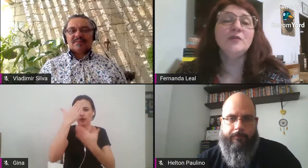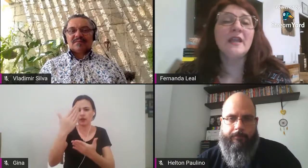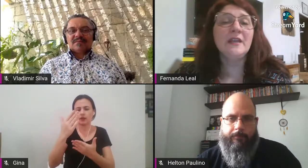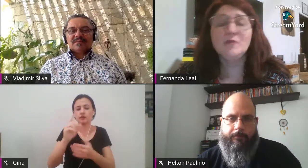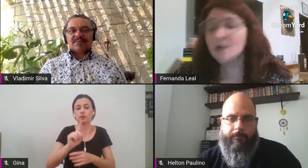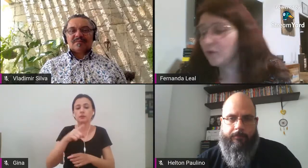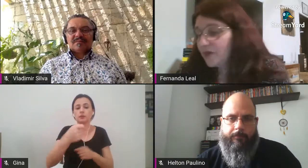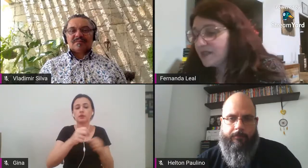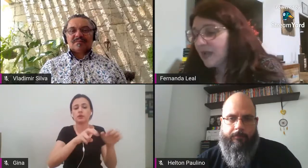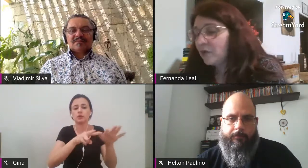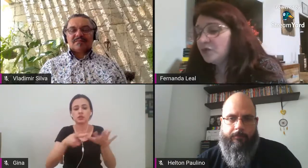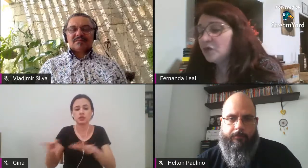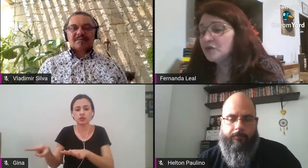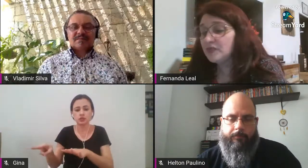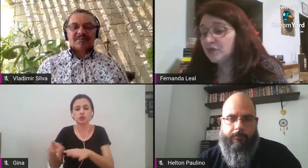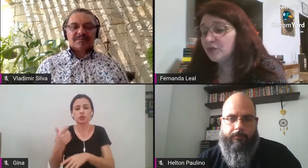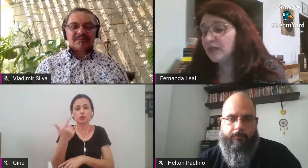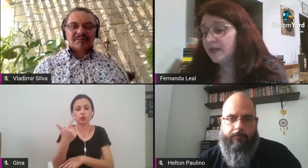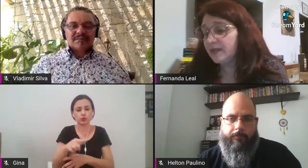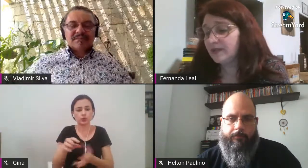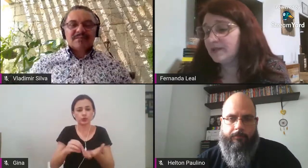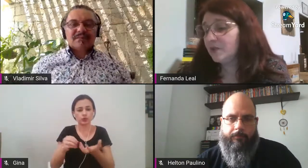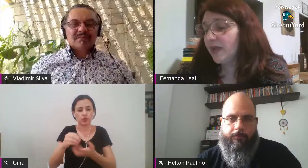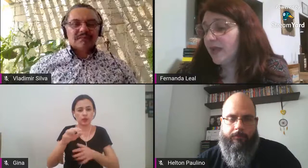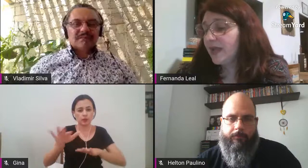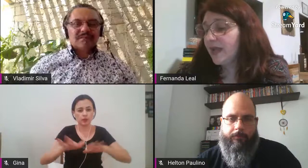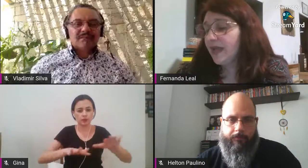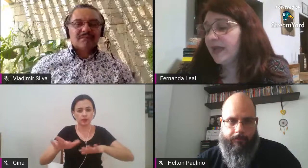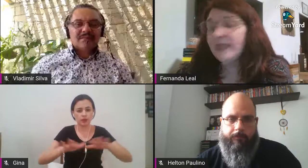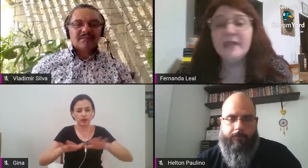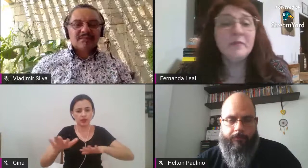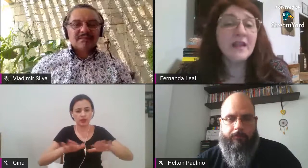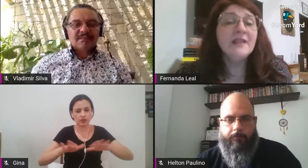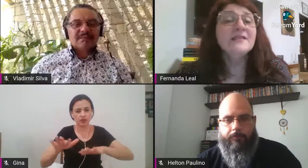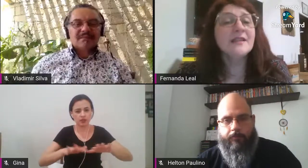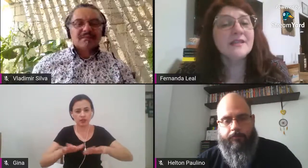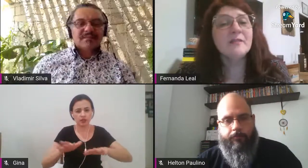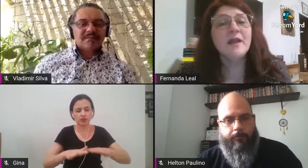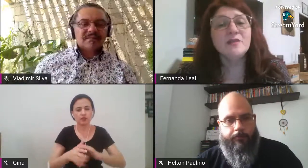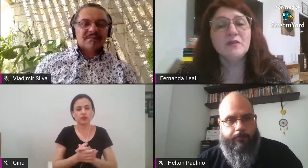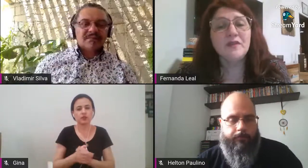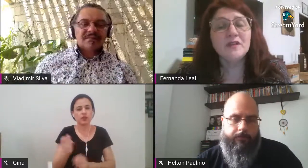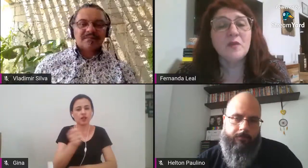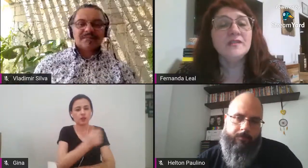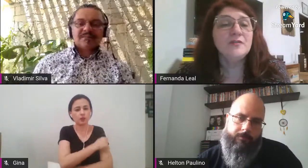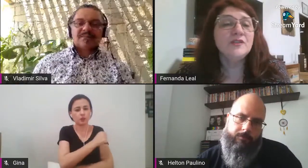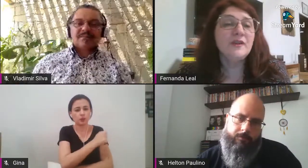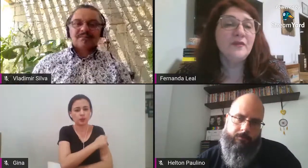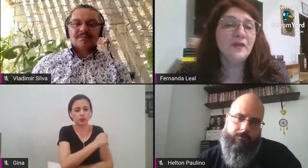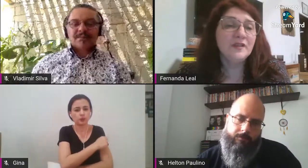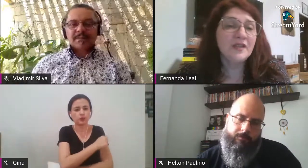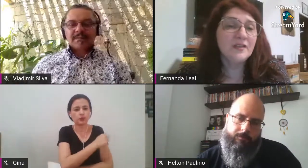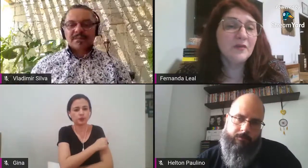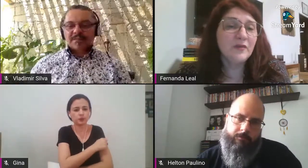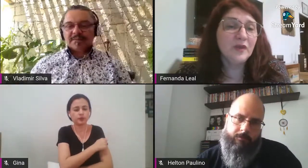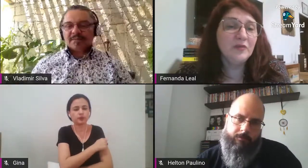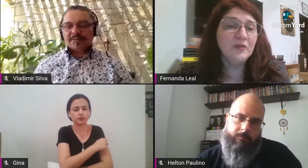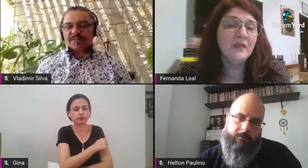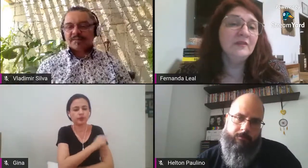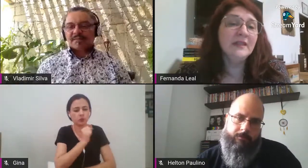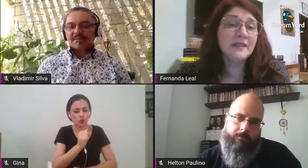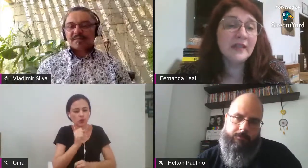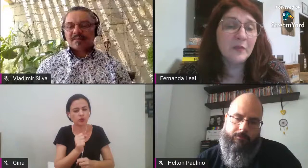nós voltaremos a conversar com nossos estudantes, não é? E para eles trazerem mais uma vez quais são os desafios que eles estão